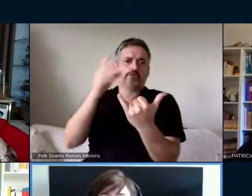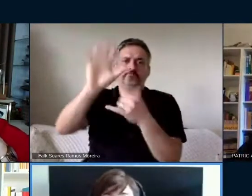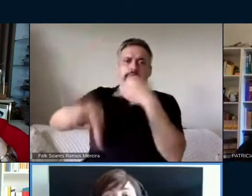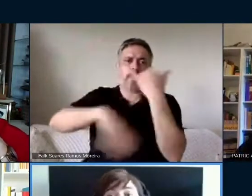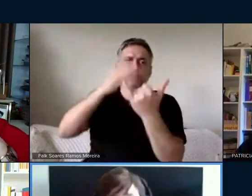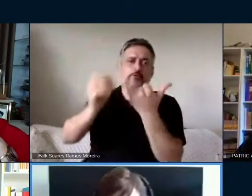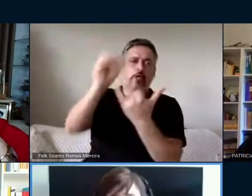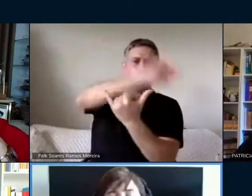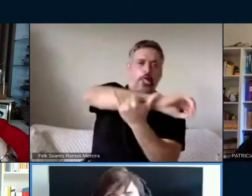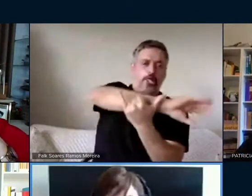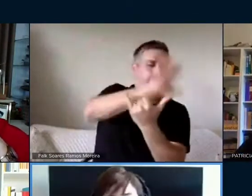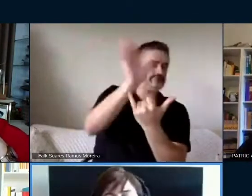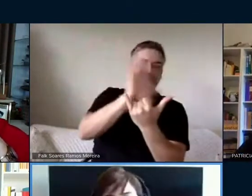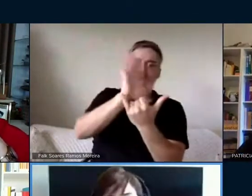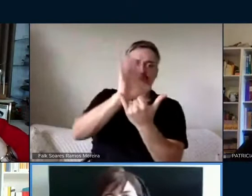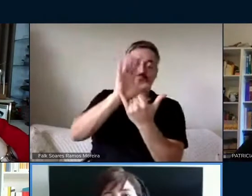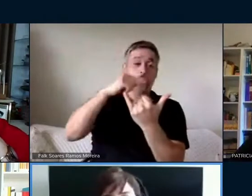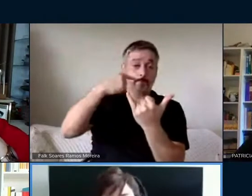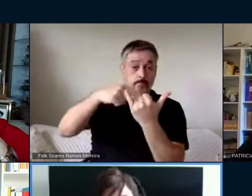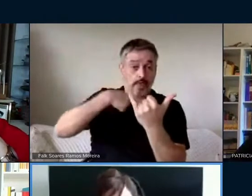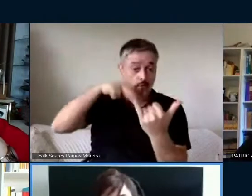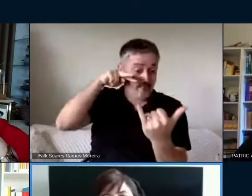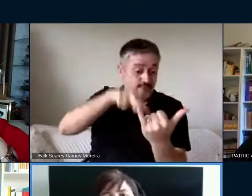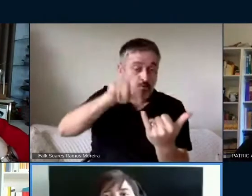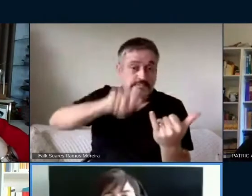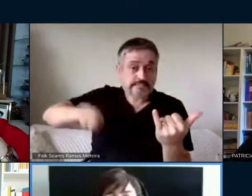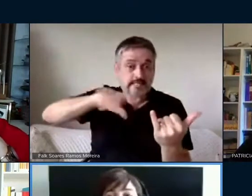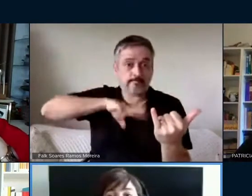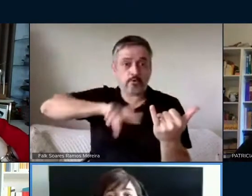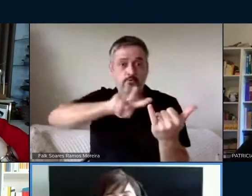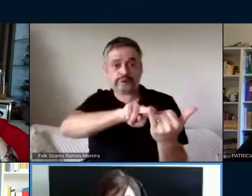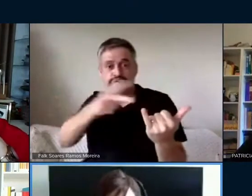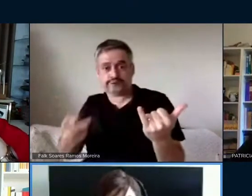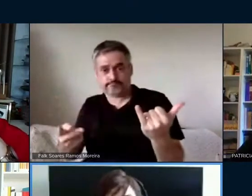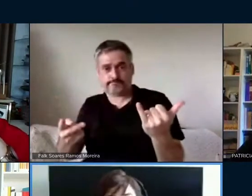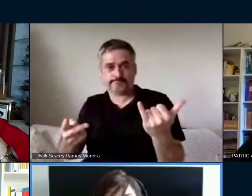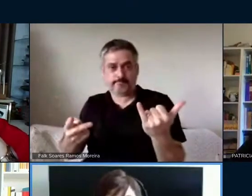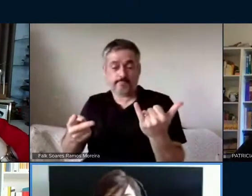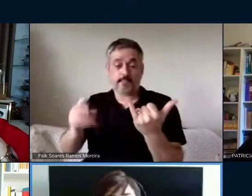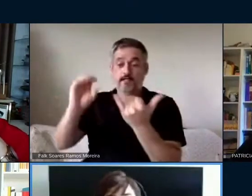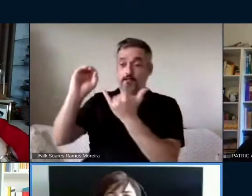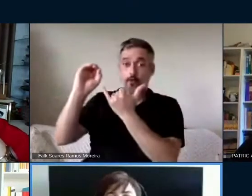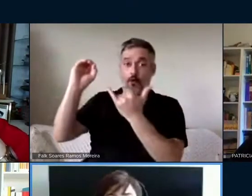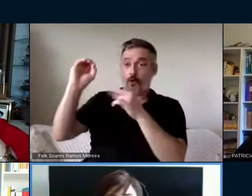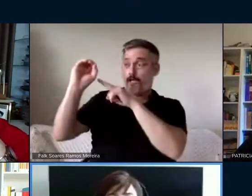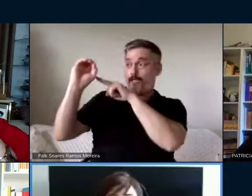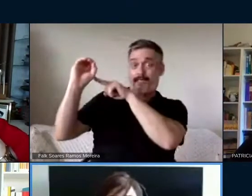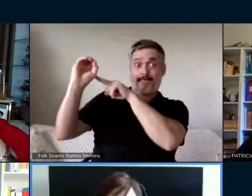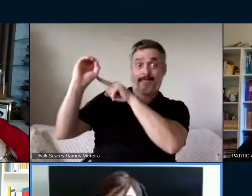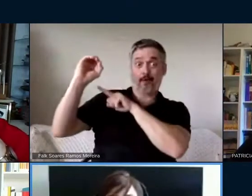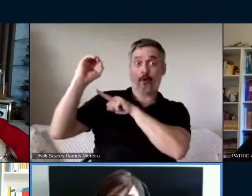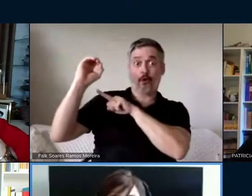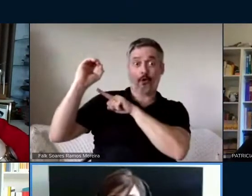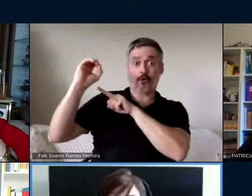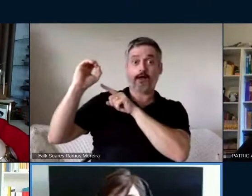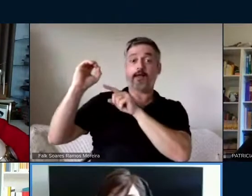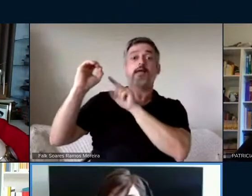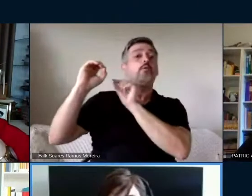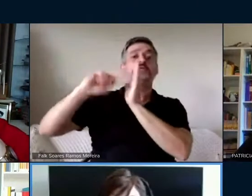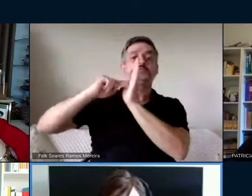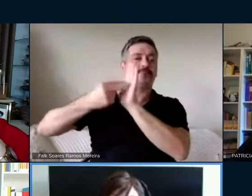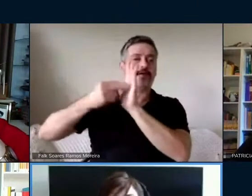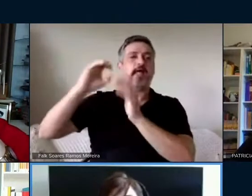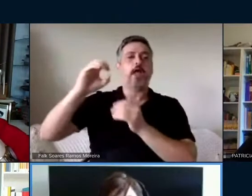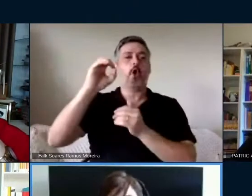complemento, mas é importante sim essa questão da perspectiva de quem olha, né, de quem está falando. Então, é